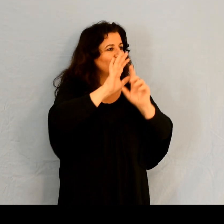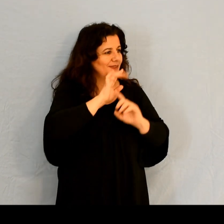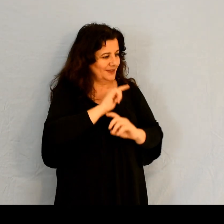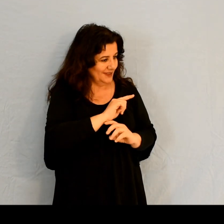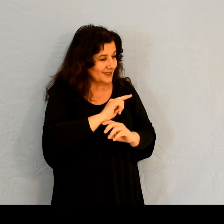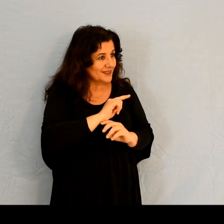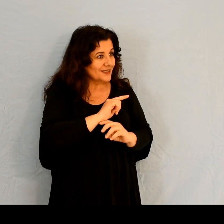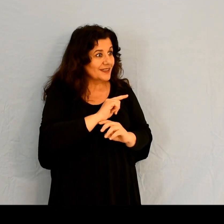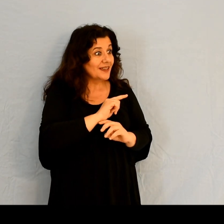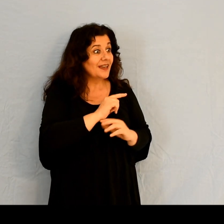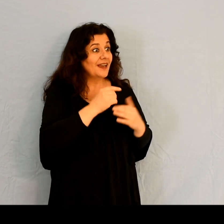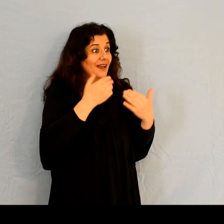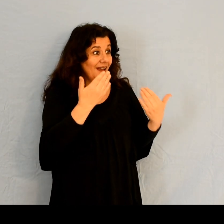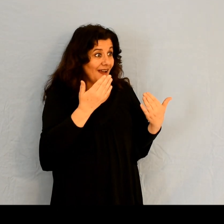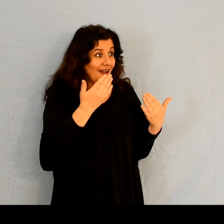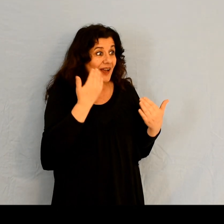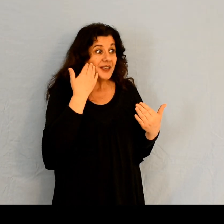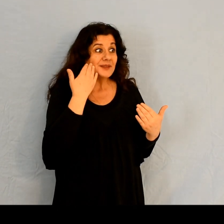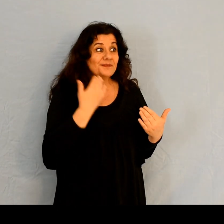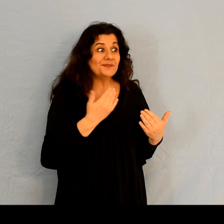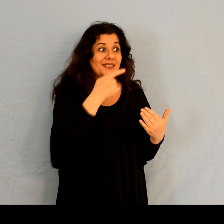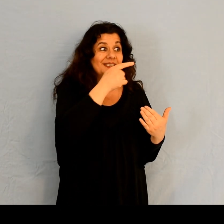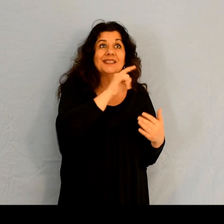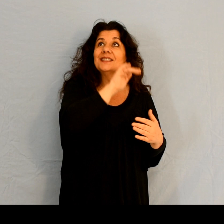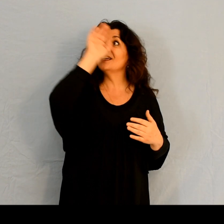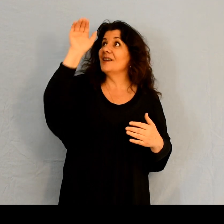Alors si tu appelles, le Seigneur répondra.